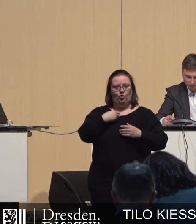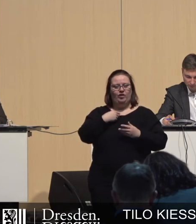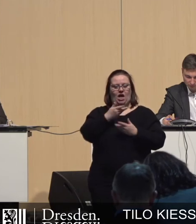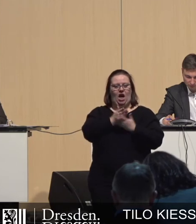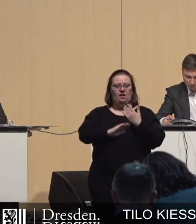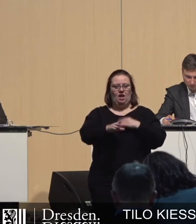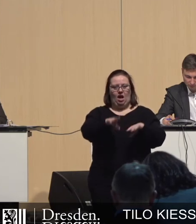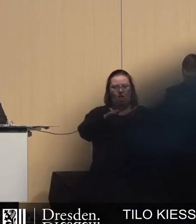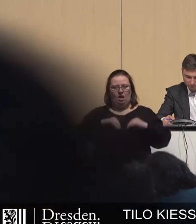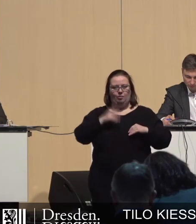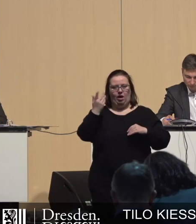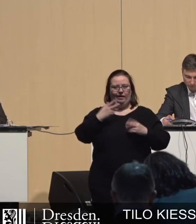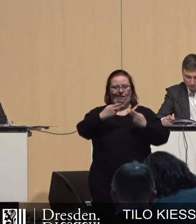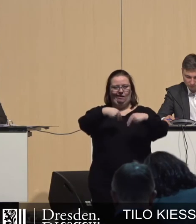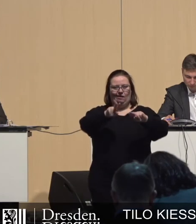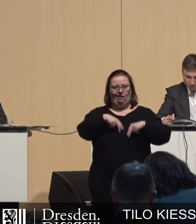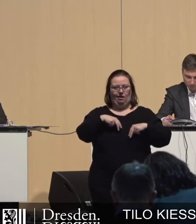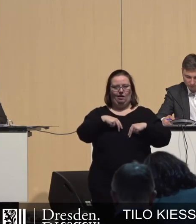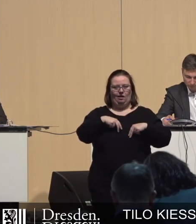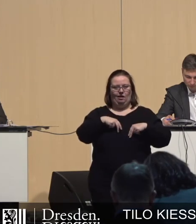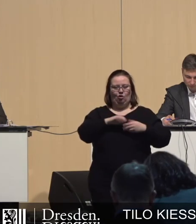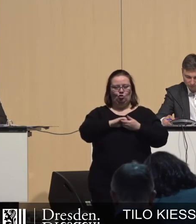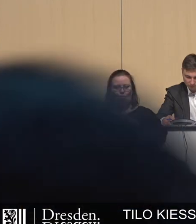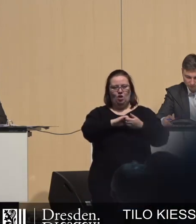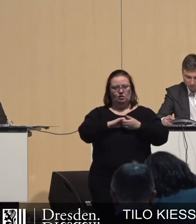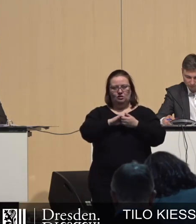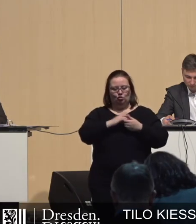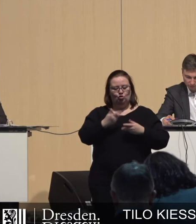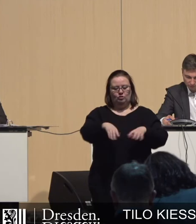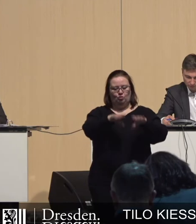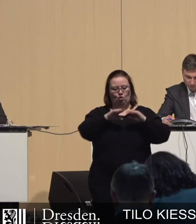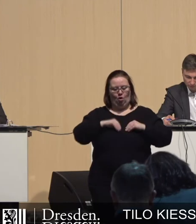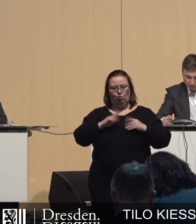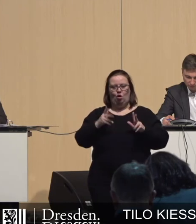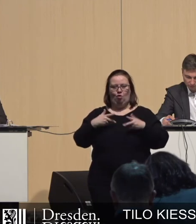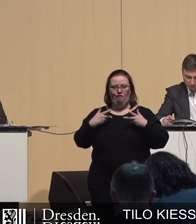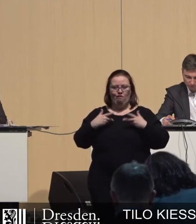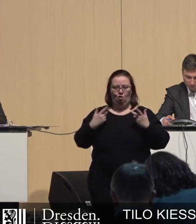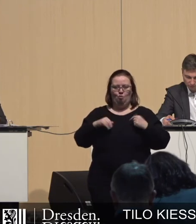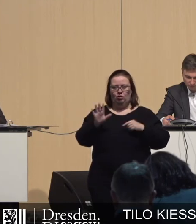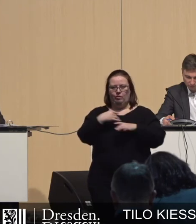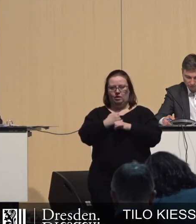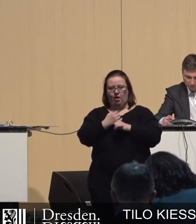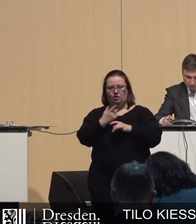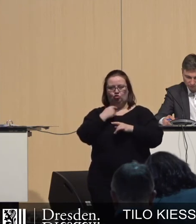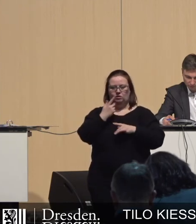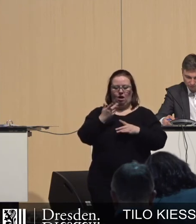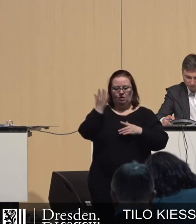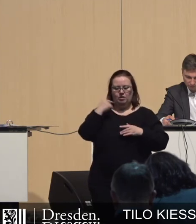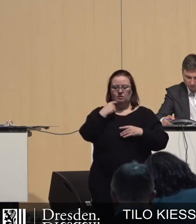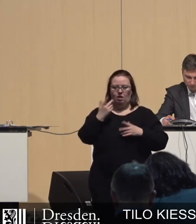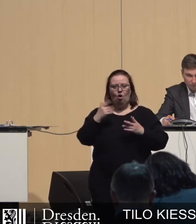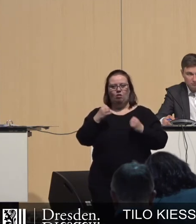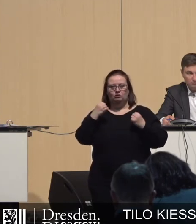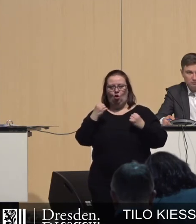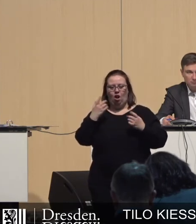als Beifang bei der Rekommunalisierung der ersten Drehwag-Anteile ins Netz gegangen sind. Und die Freude der Mitarbeiterinnen und Mitarbeiter damals, die gesagt